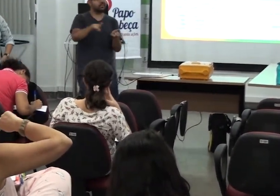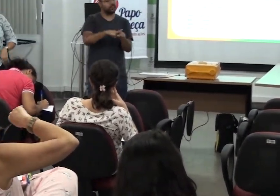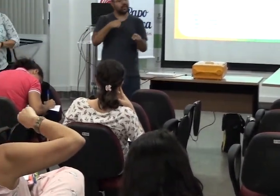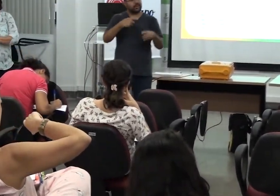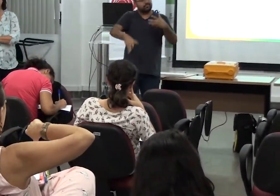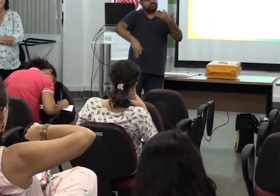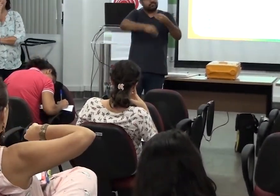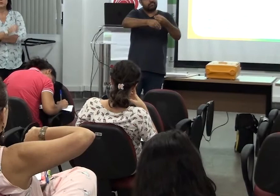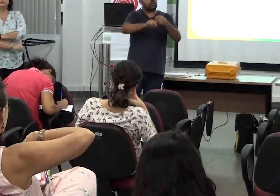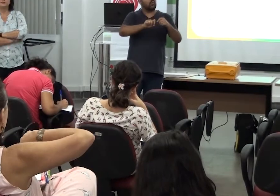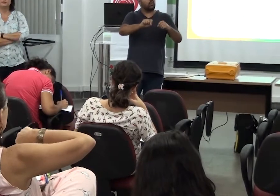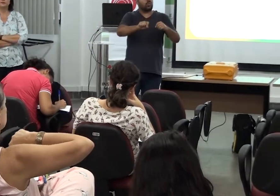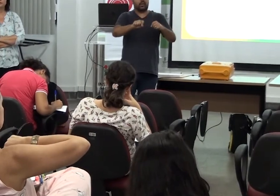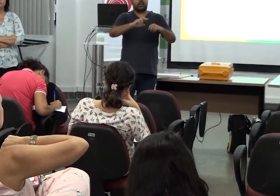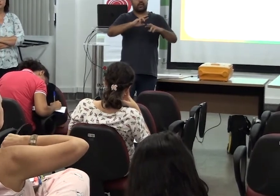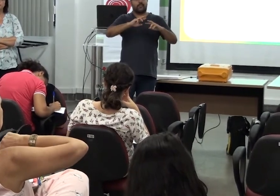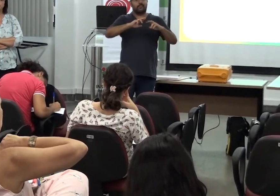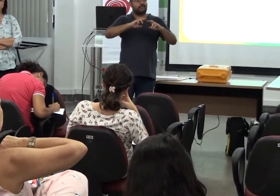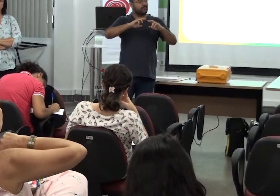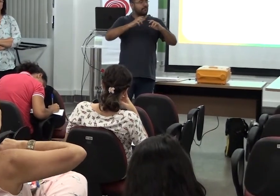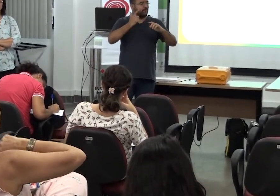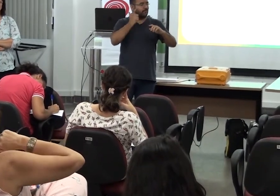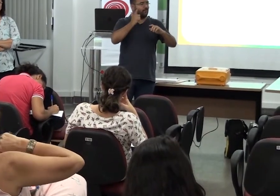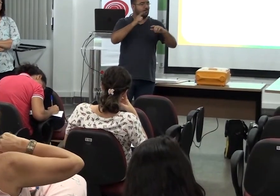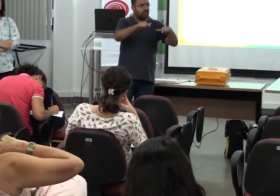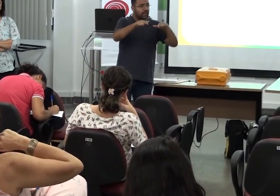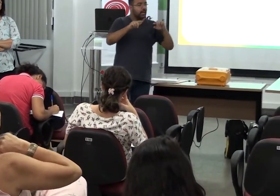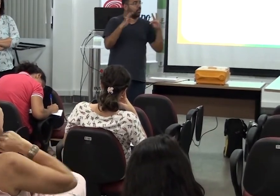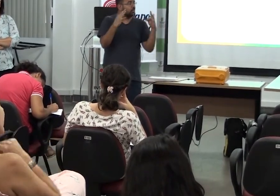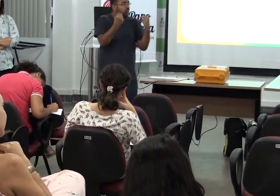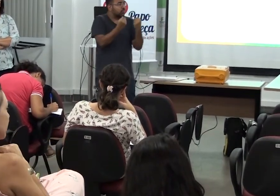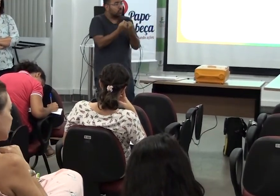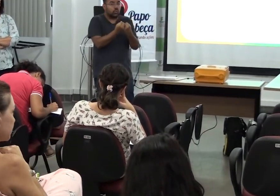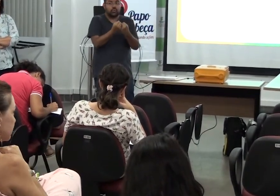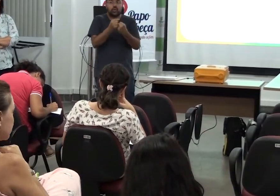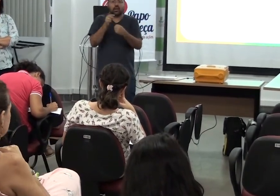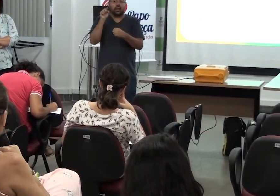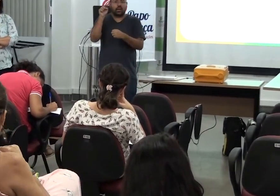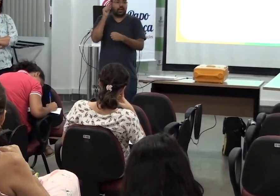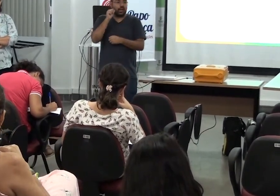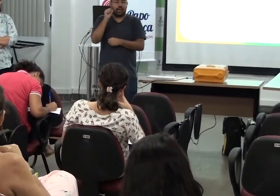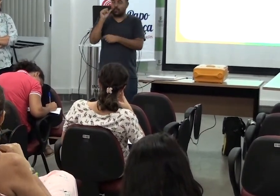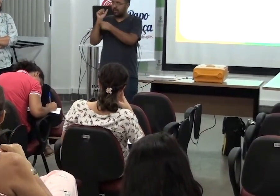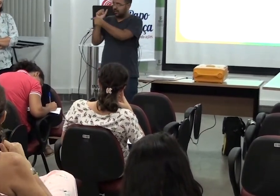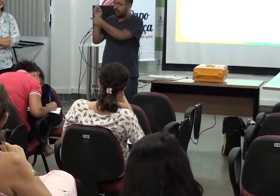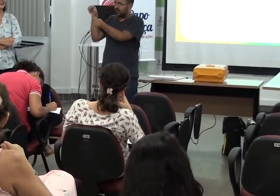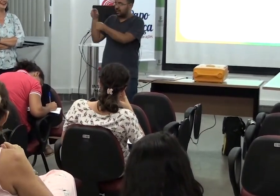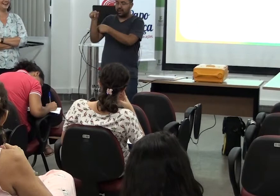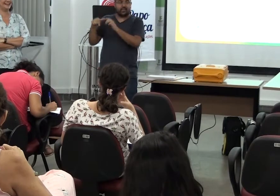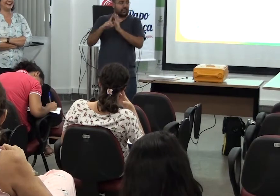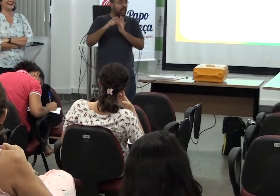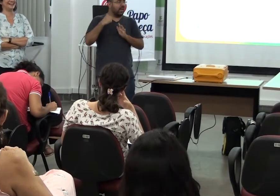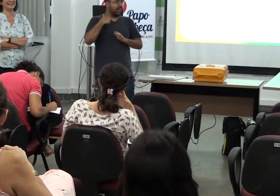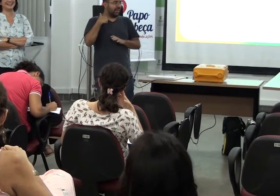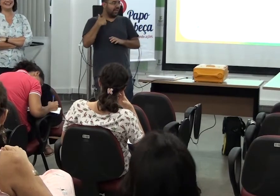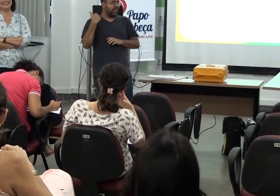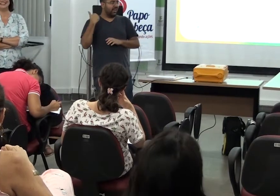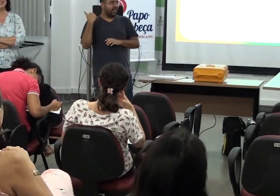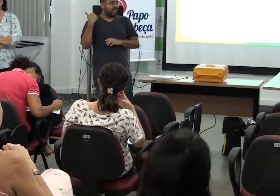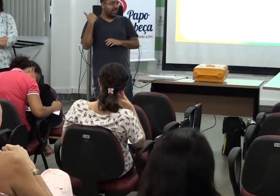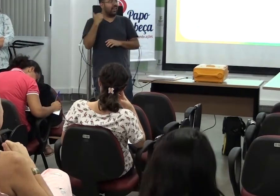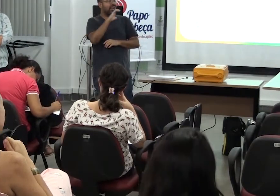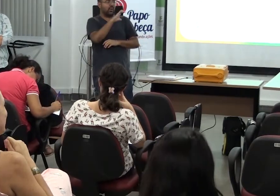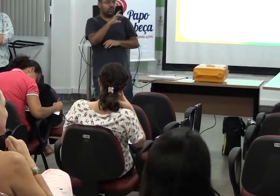todos esses prêmios que a Márcia apresentou foram coordenados por ela. Ela não fala essas